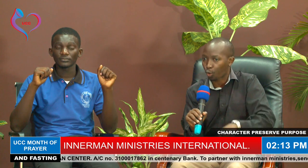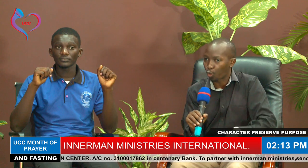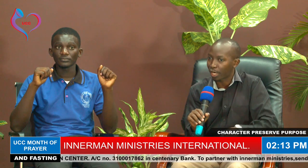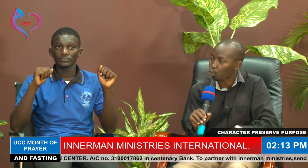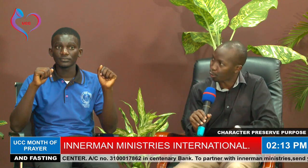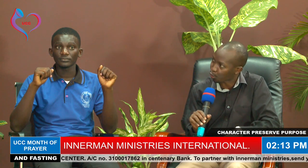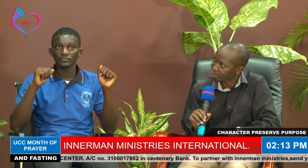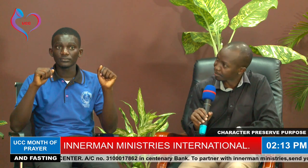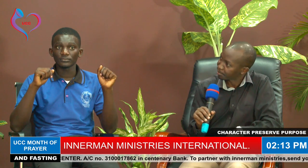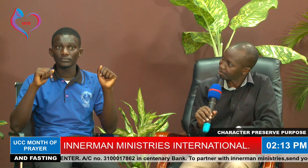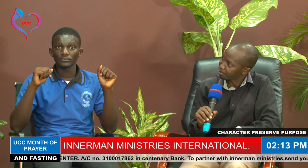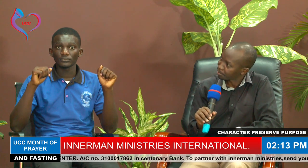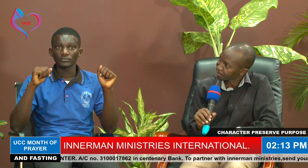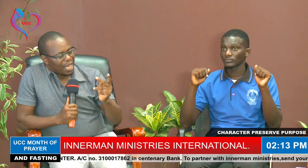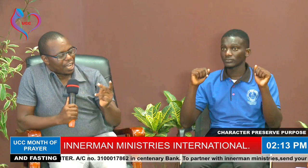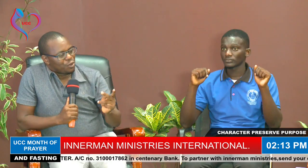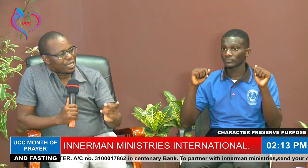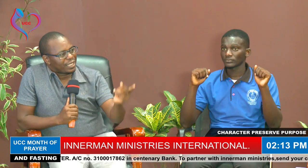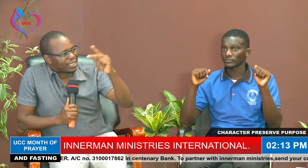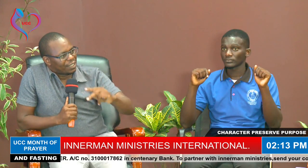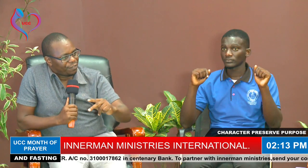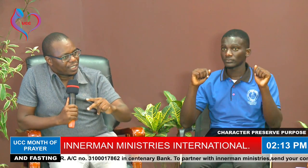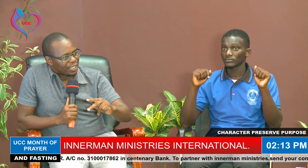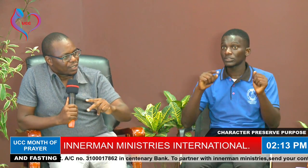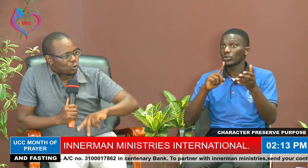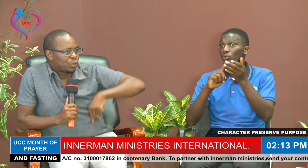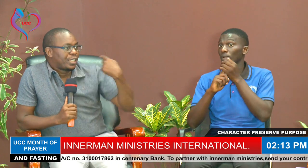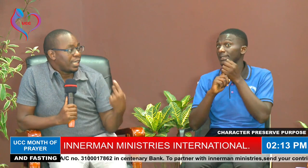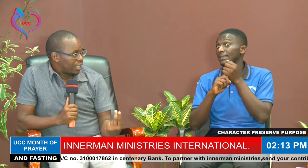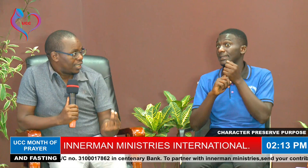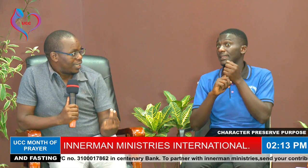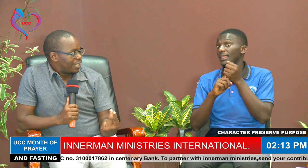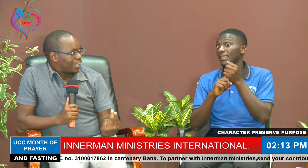lw'olokokerako, olunaku lw'obulokozi. And you get saved today.